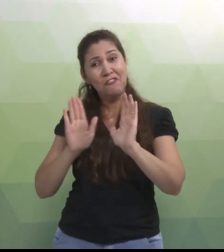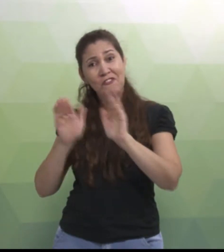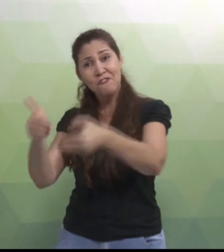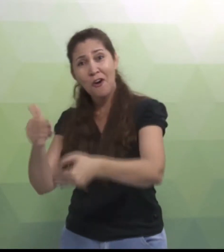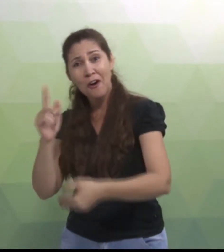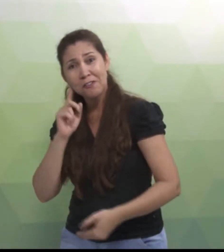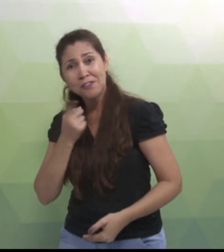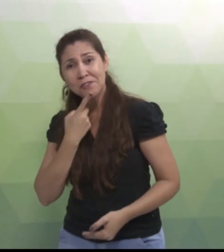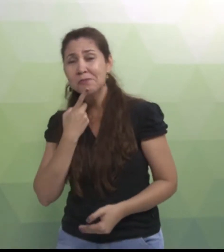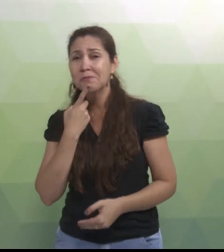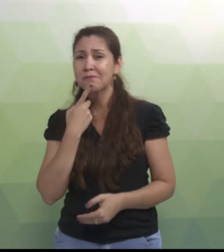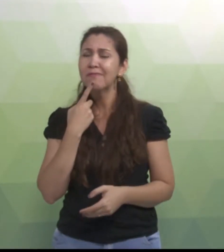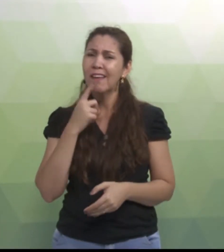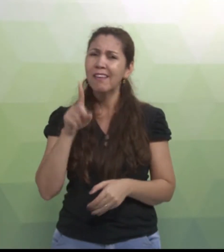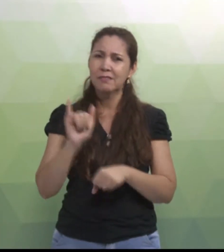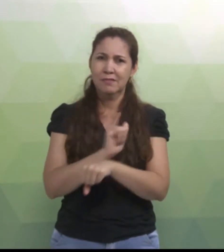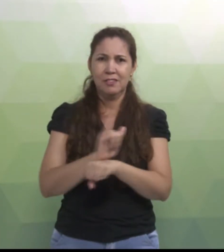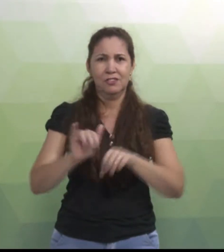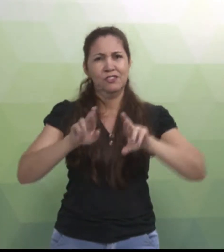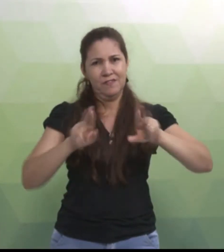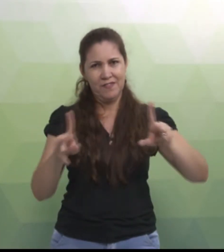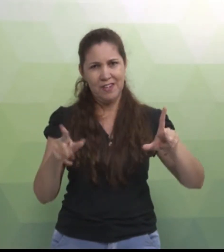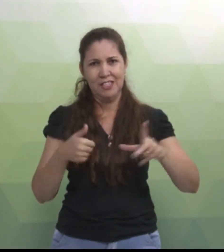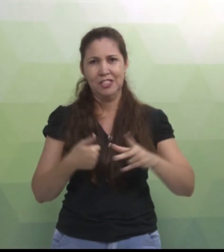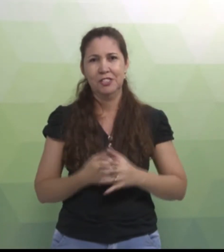diferente do processo de ensino com foco no surdo.